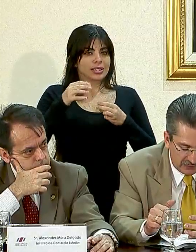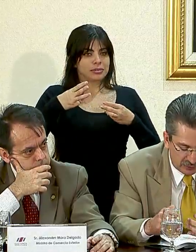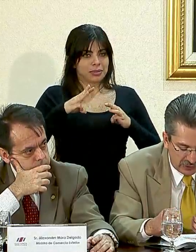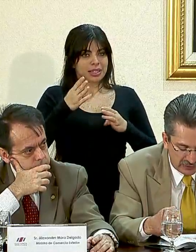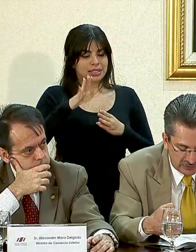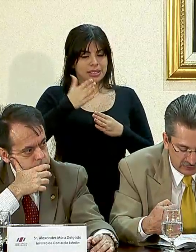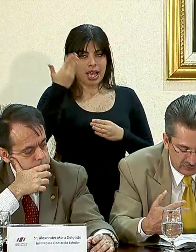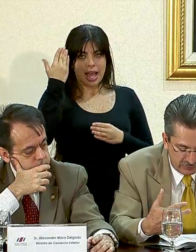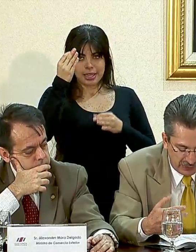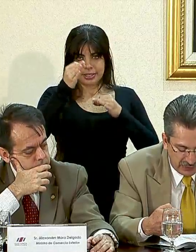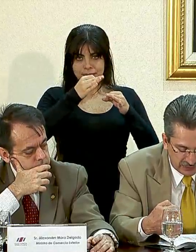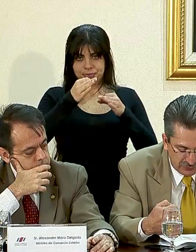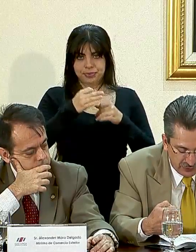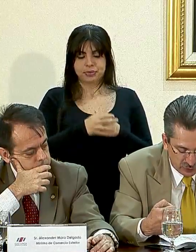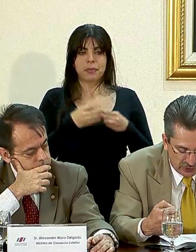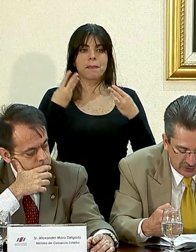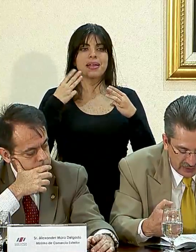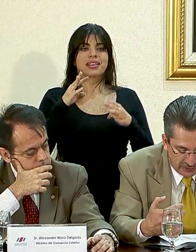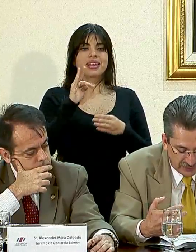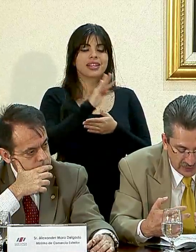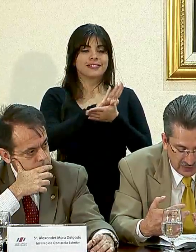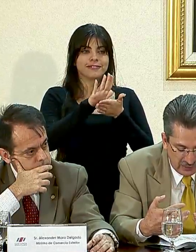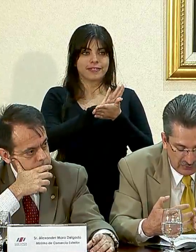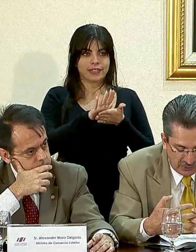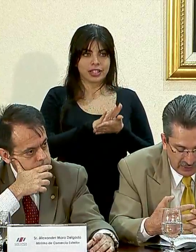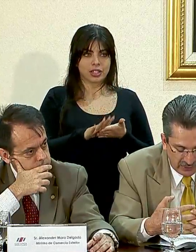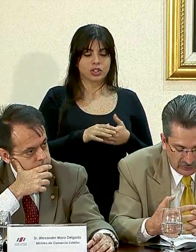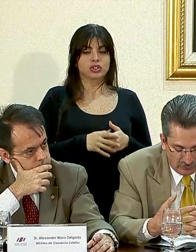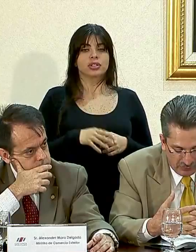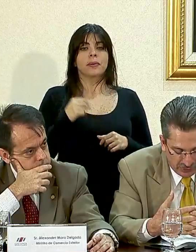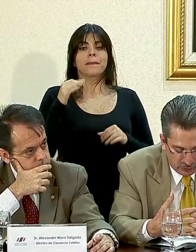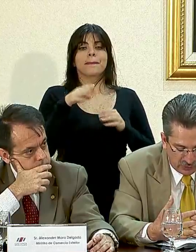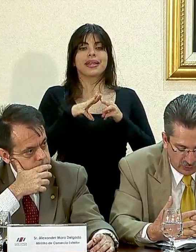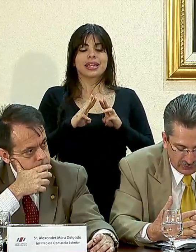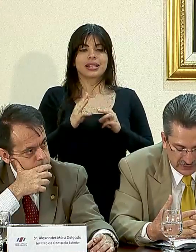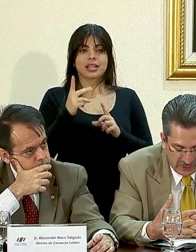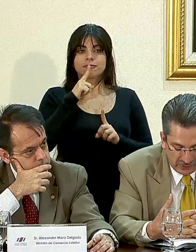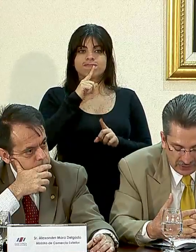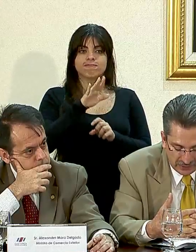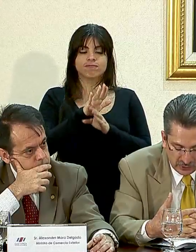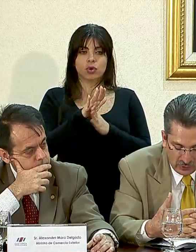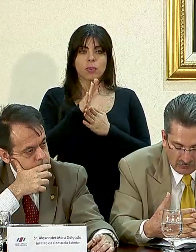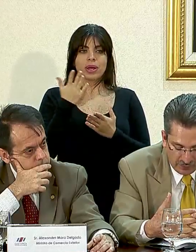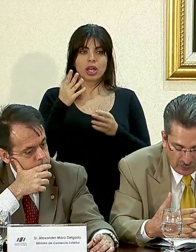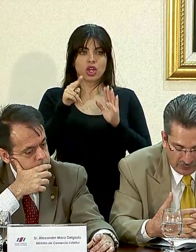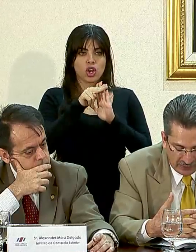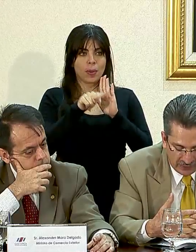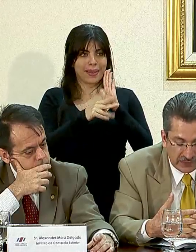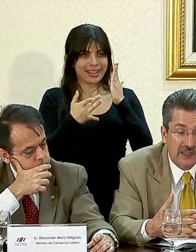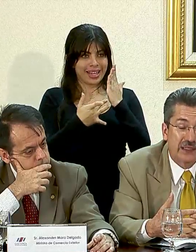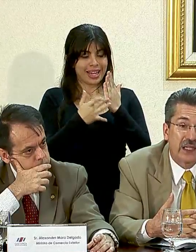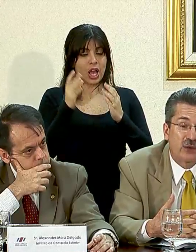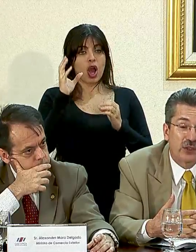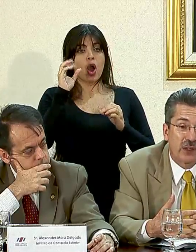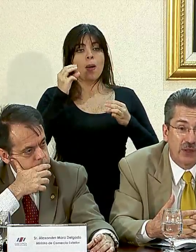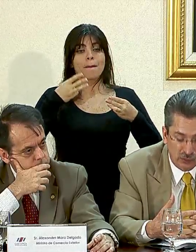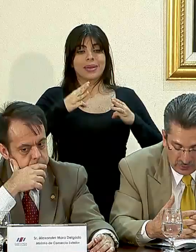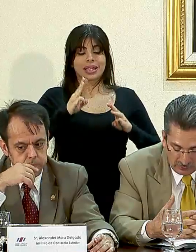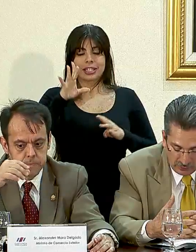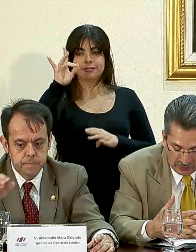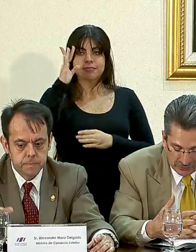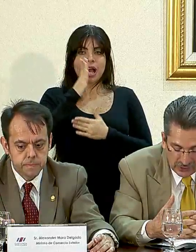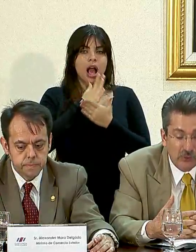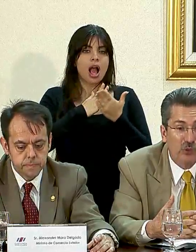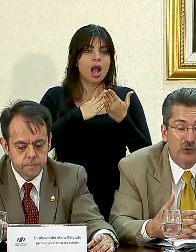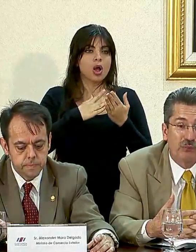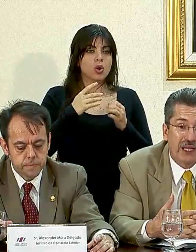que ya dijimos antes, medidas fitosanitarias, medidas de cumplimiento de normas técnicas o medidas de que se han encontrado algún